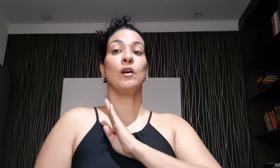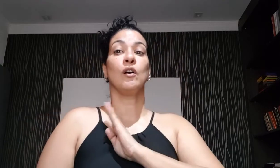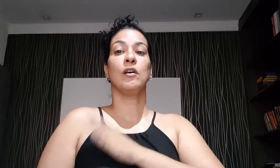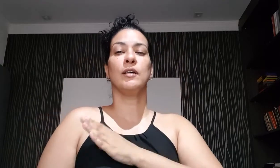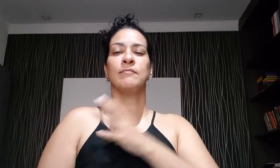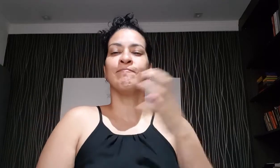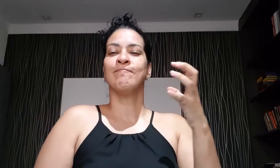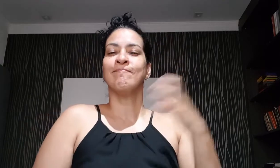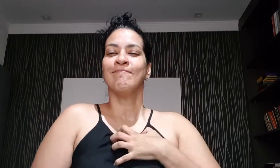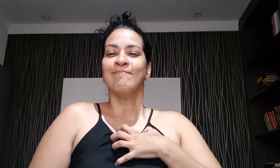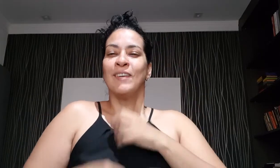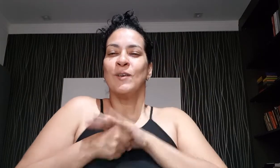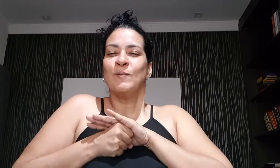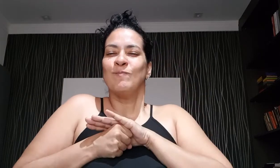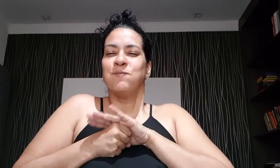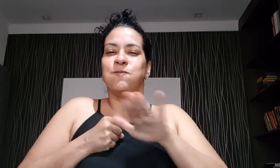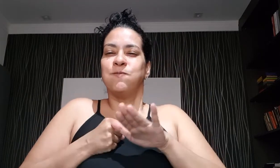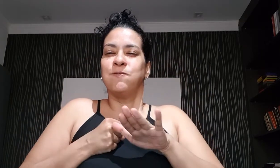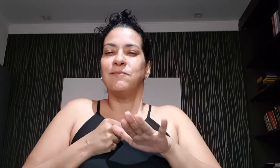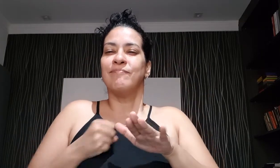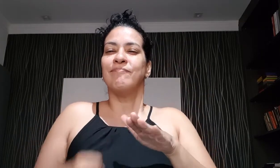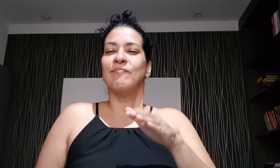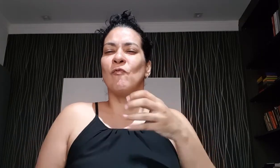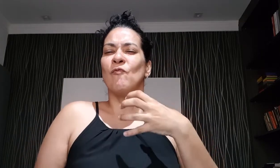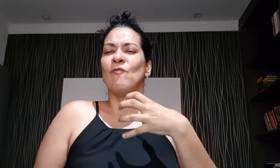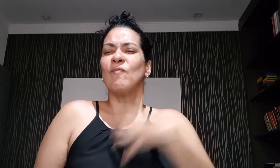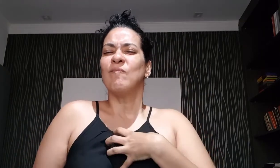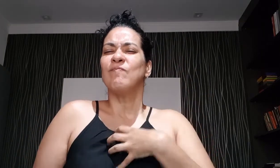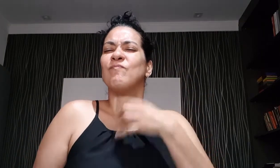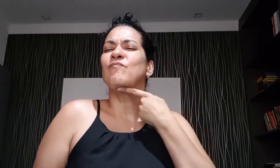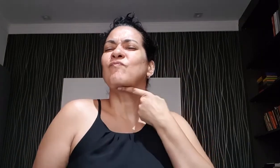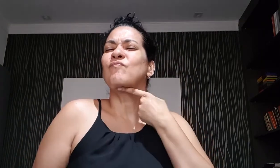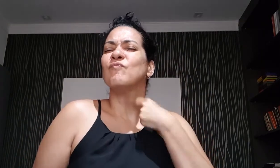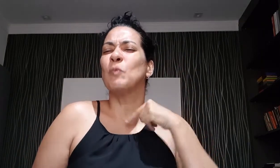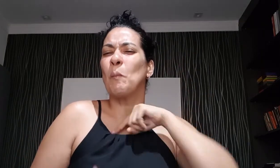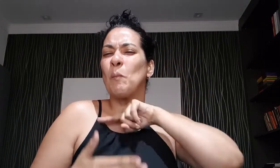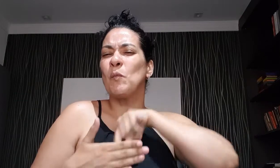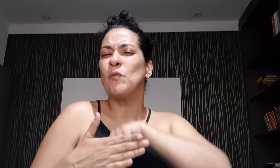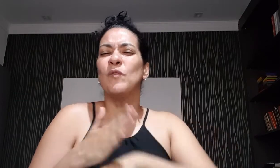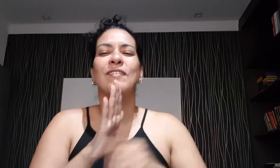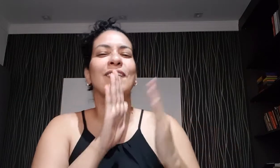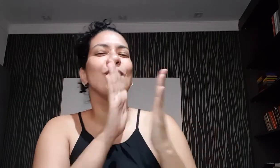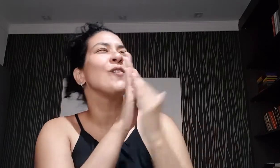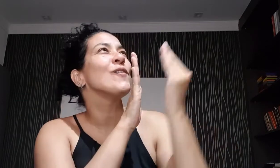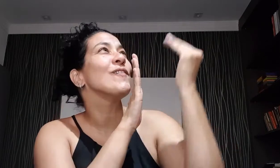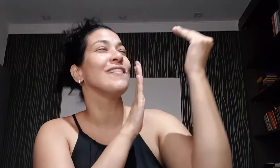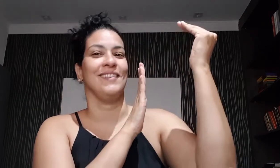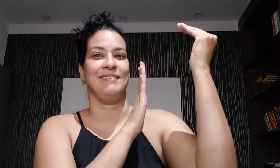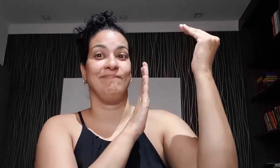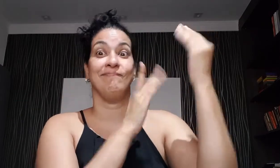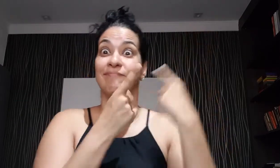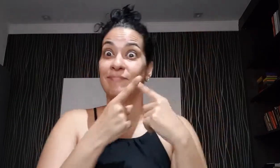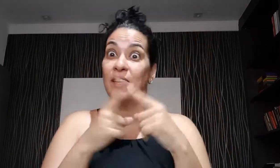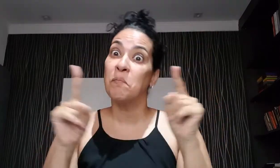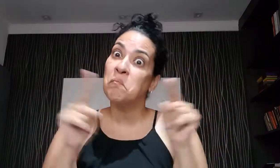Eu gosto muito disso, porque a música ela é importante. O louvor a Deus é extremamente importante.